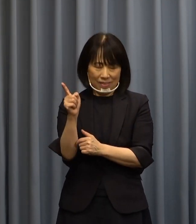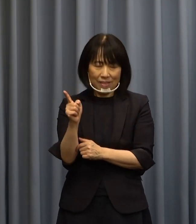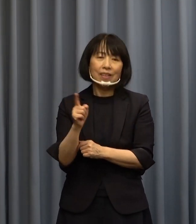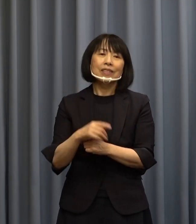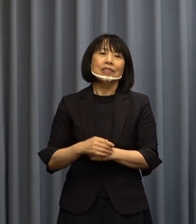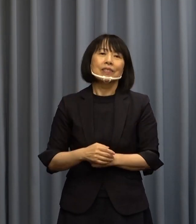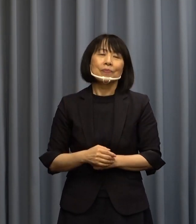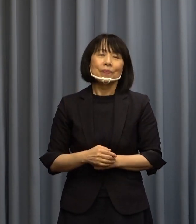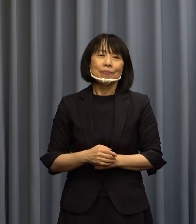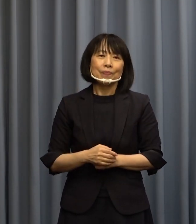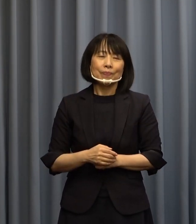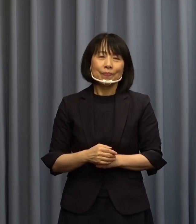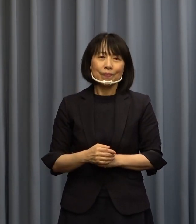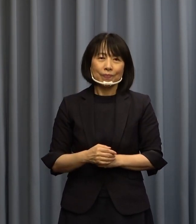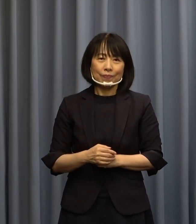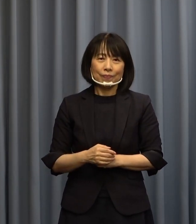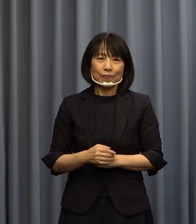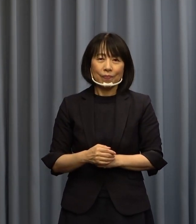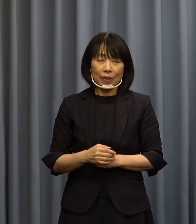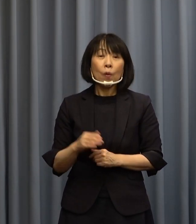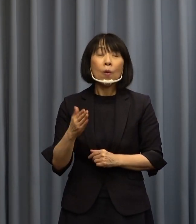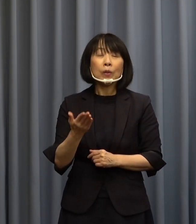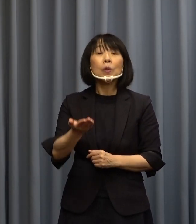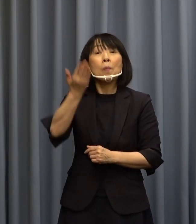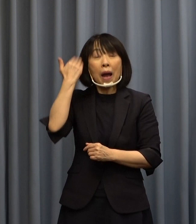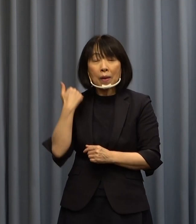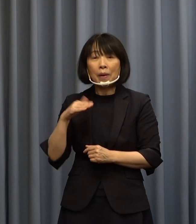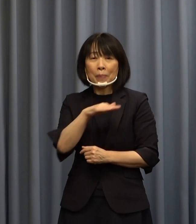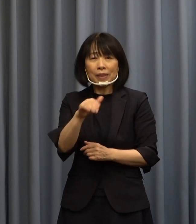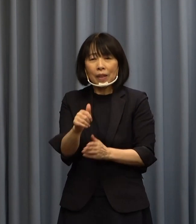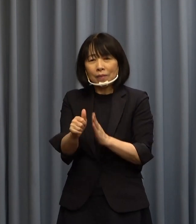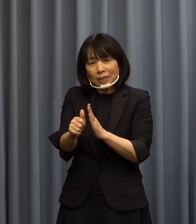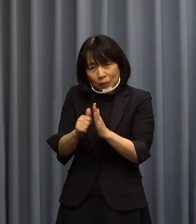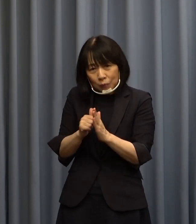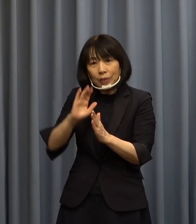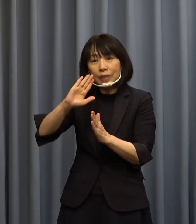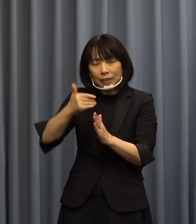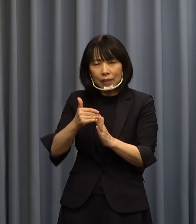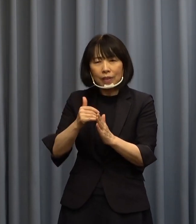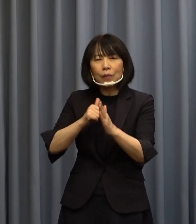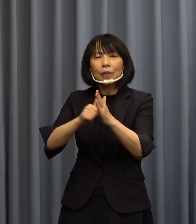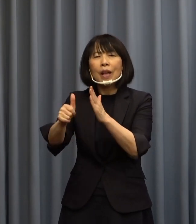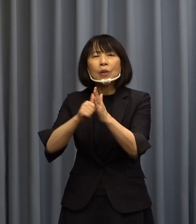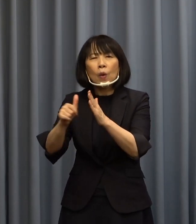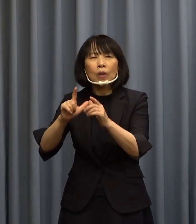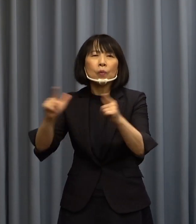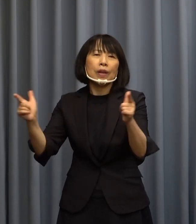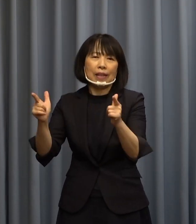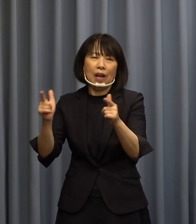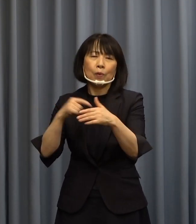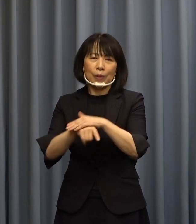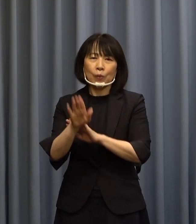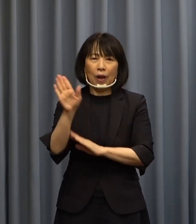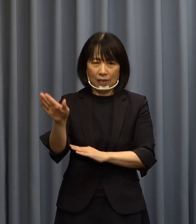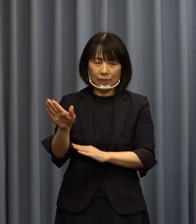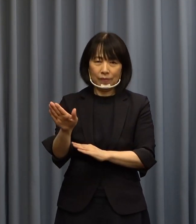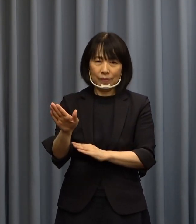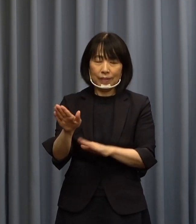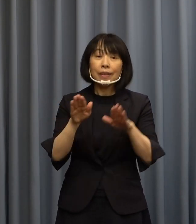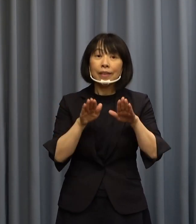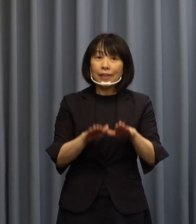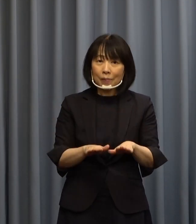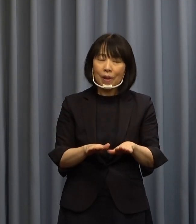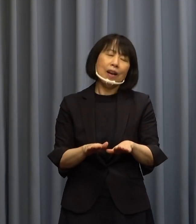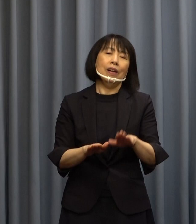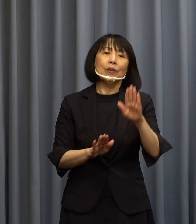に、皆さんが自粛していた割合っていうのはやっぱり相当減ってると思います。で今回中身を見るとです